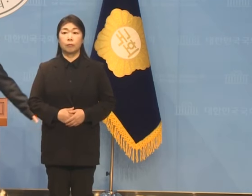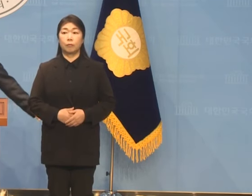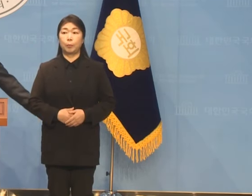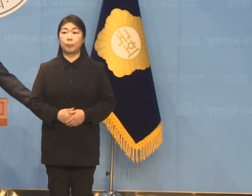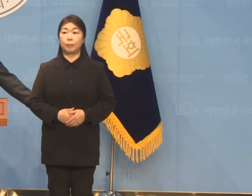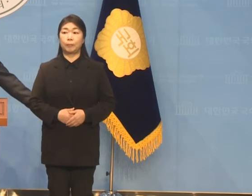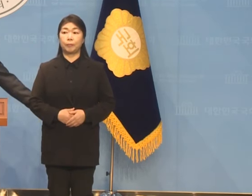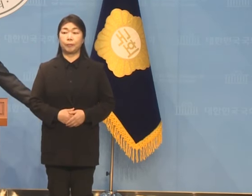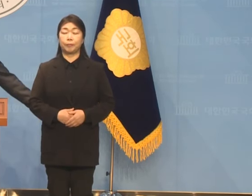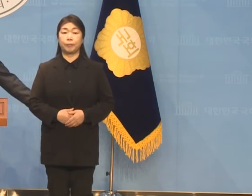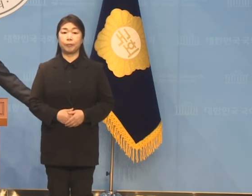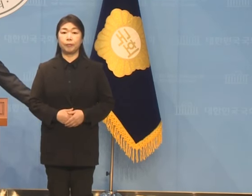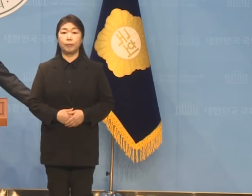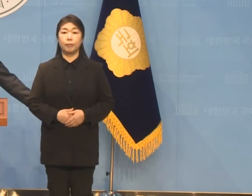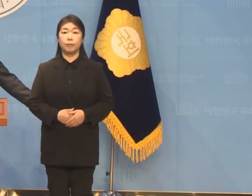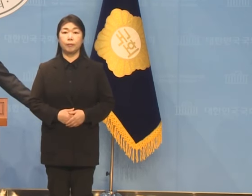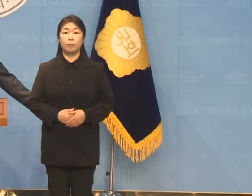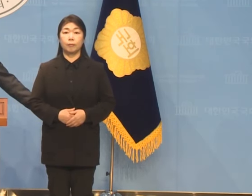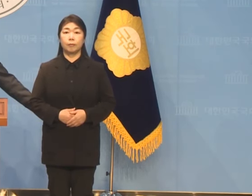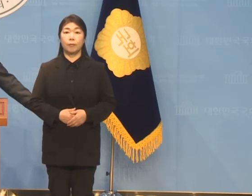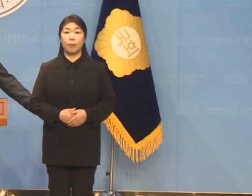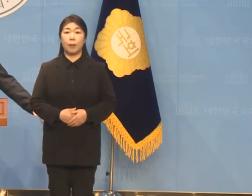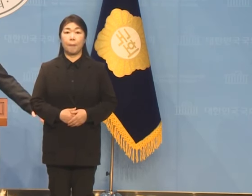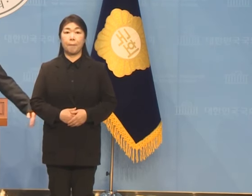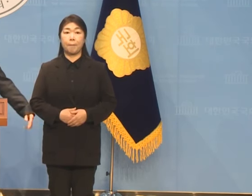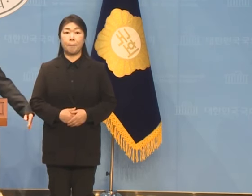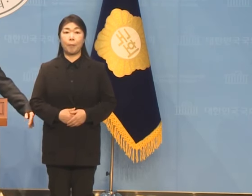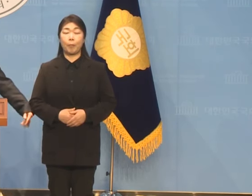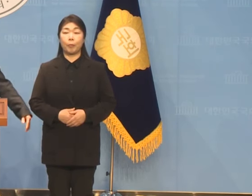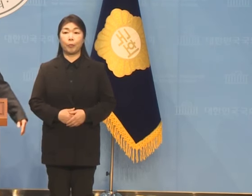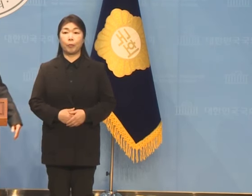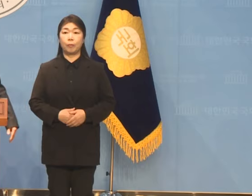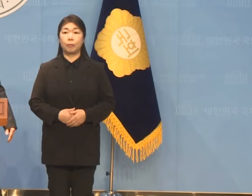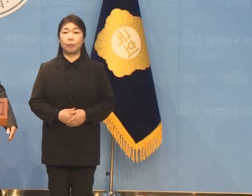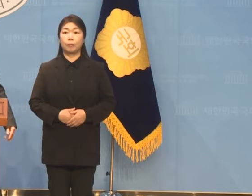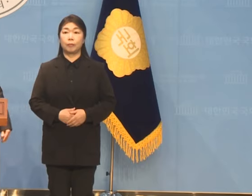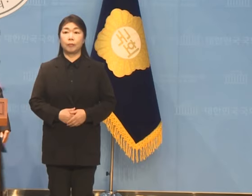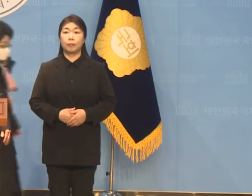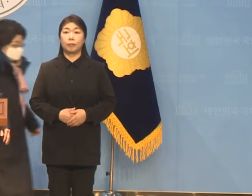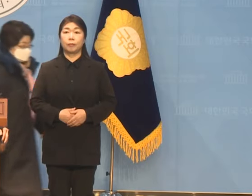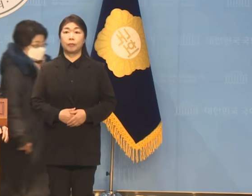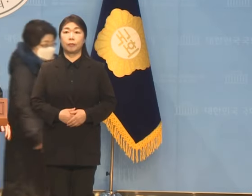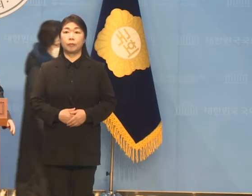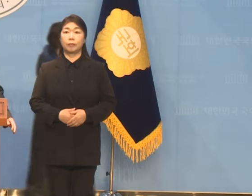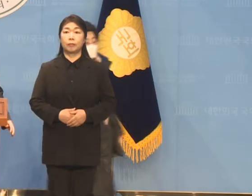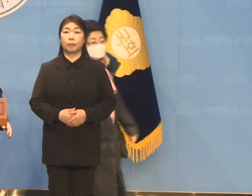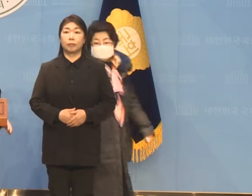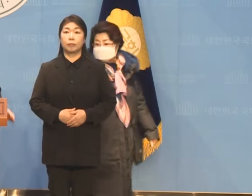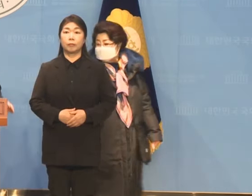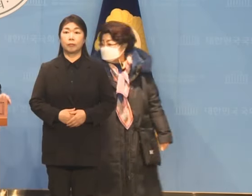이쪽으로 이쪽으로 누가 쓰셔야지 이쪽으로 의원님 쓰시고 지환이 여기서